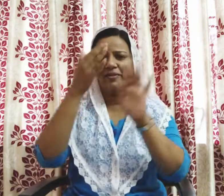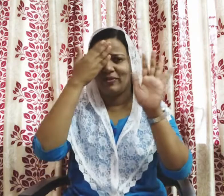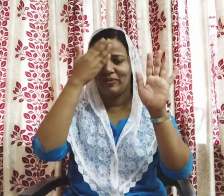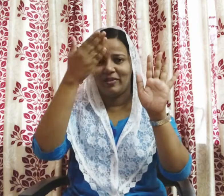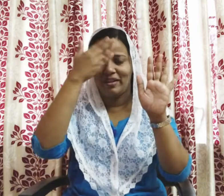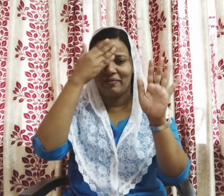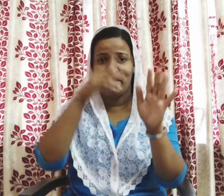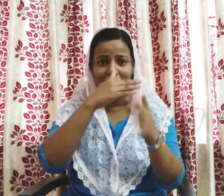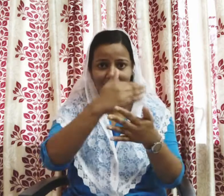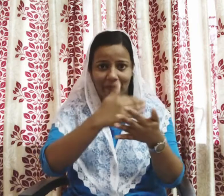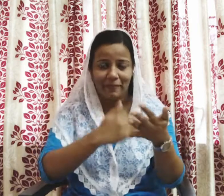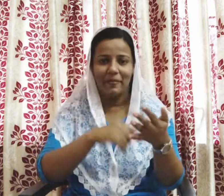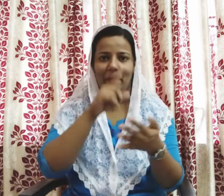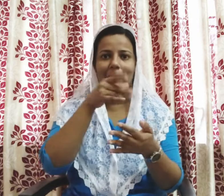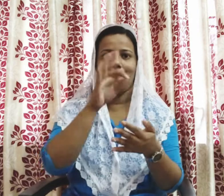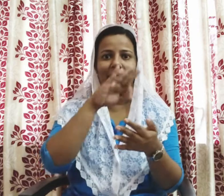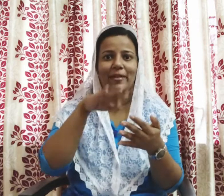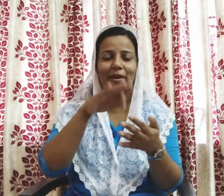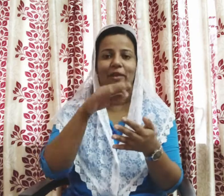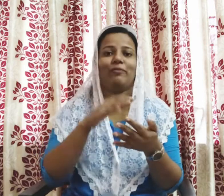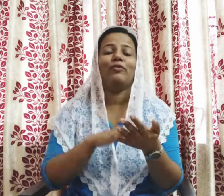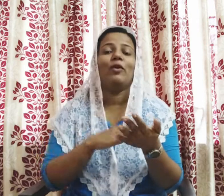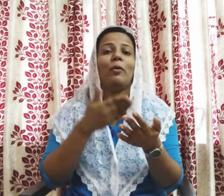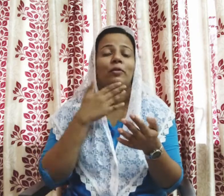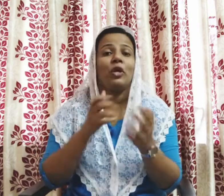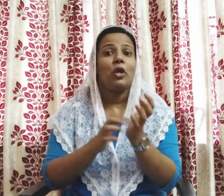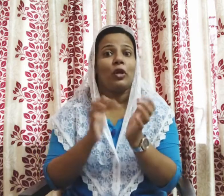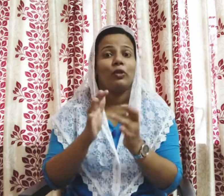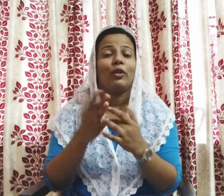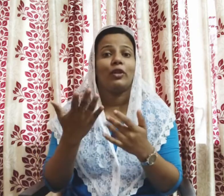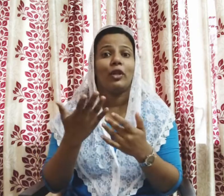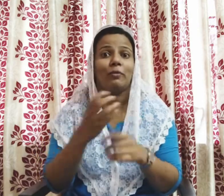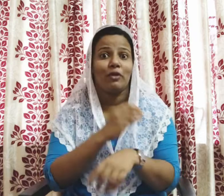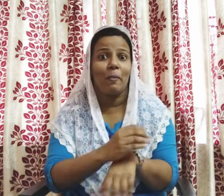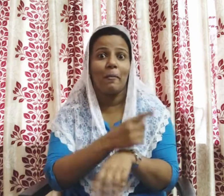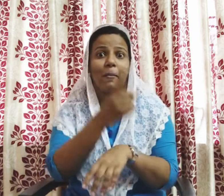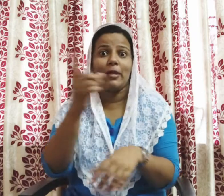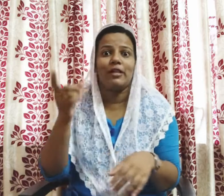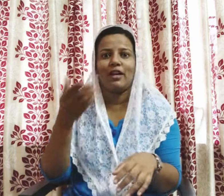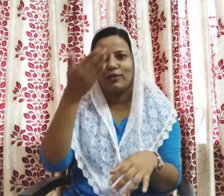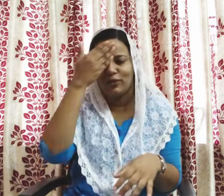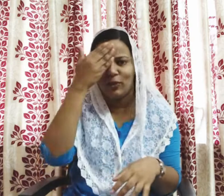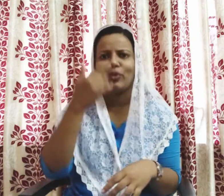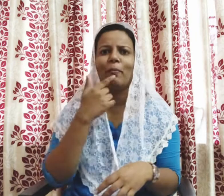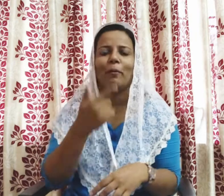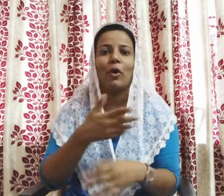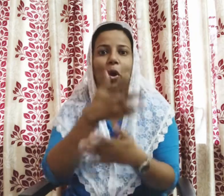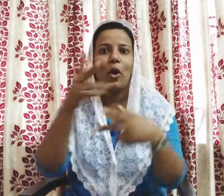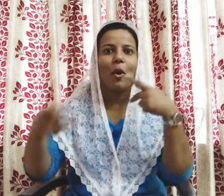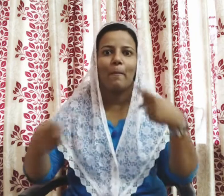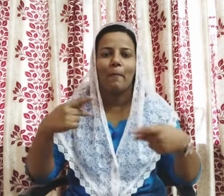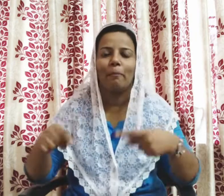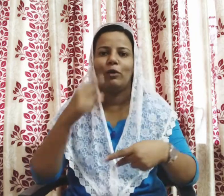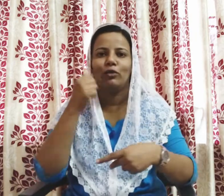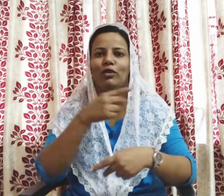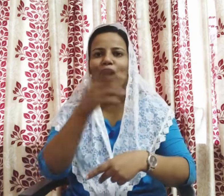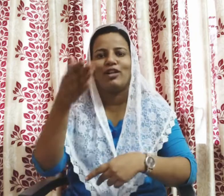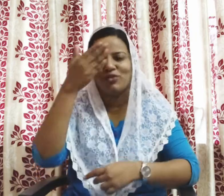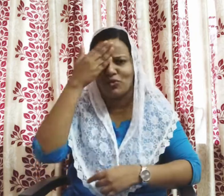ചെയ്തേ. 18 പറയുന്നത്, ഞാൻ മഹാസഭയിൽ അങ്ങേക്ക് സ്തോത്രം ചെയ്യും, ബഹുജനത്തിൻ്റെ മധ്യേ അങ്ങയെ സ്തുതിക്കും. എങ്ങനെയാണ് സ്തോത്രം ചെയ്യുന്നത്,